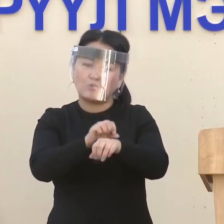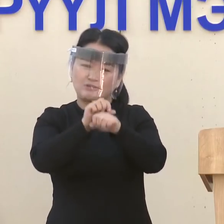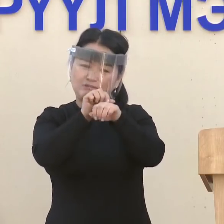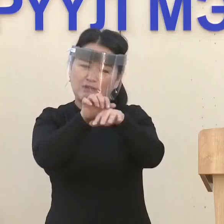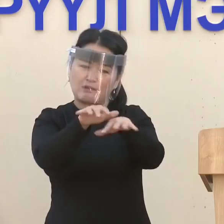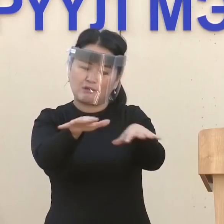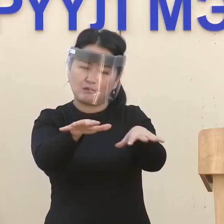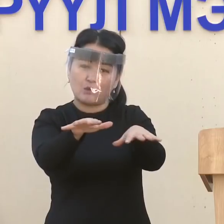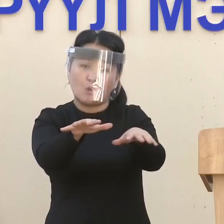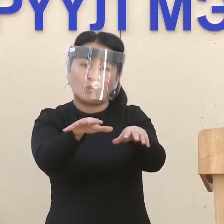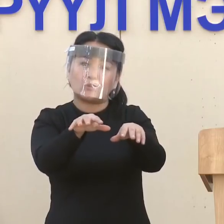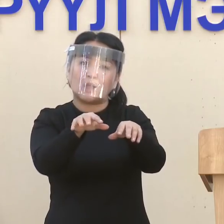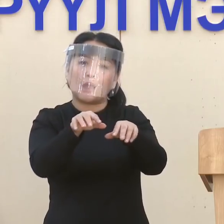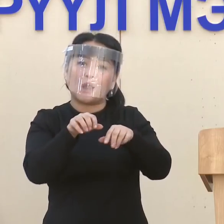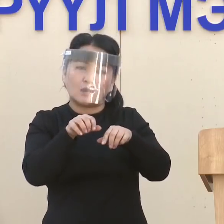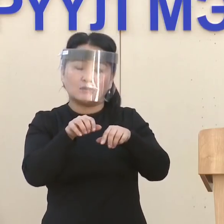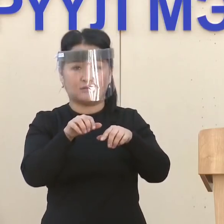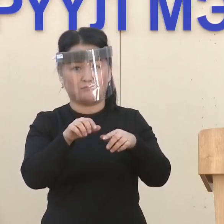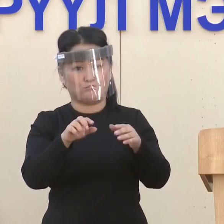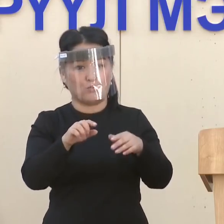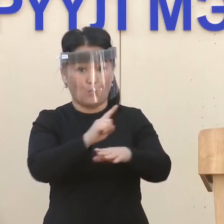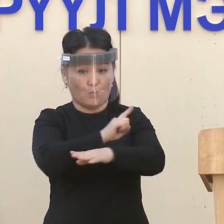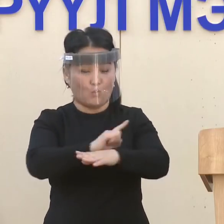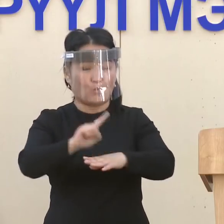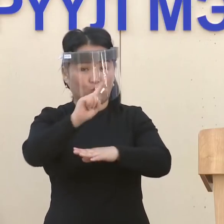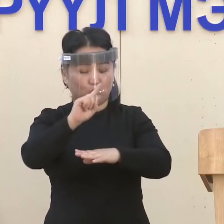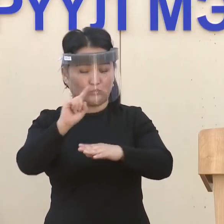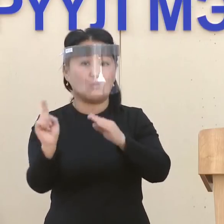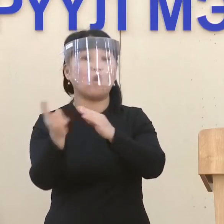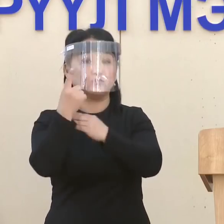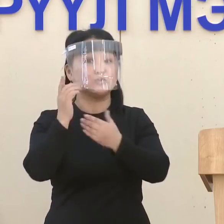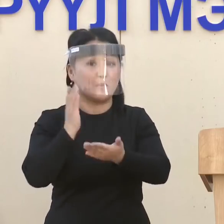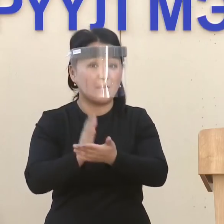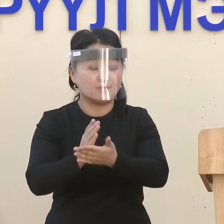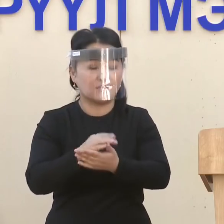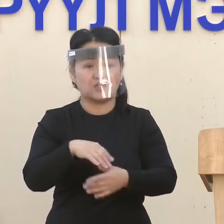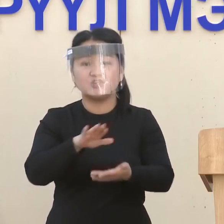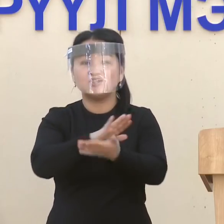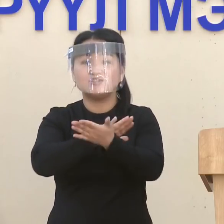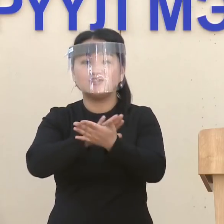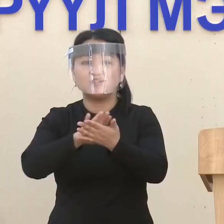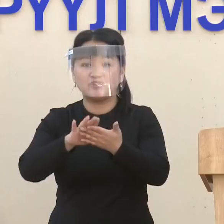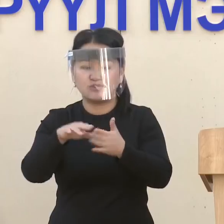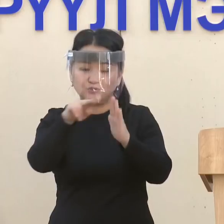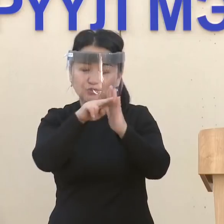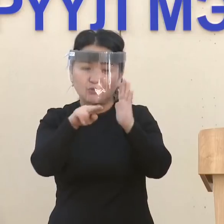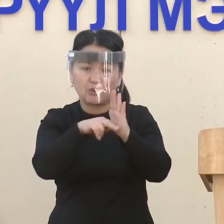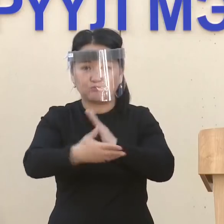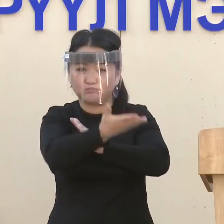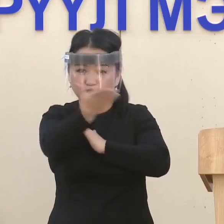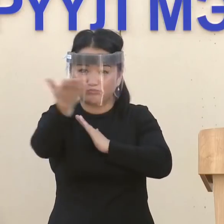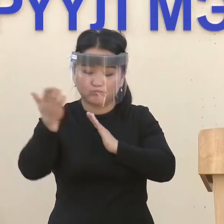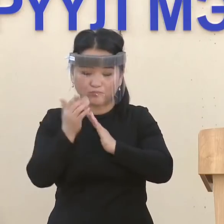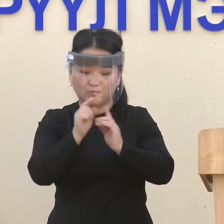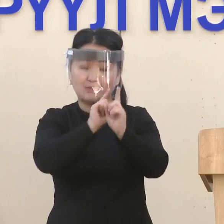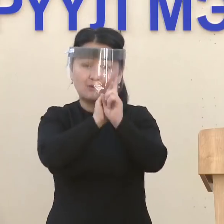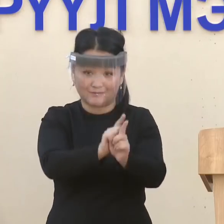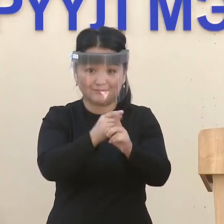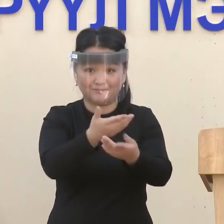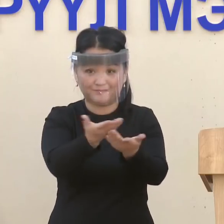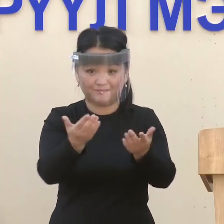тархалтыг удаашруулахад онцгой үр дүнтэй учраас шин ийм одоо удирдамж зөвлөмжийг гарган одоо олон нийтийг мөрдөхийг бол анхааруулсан байна. За